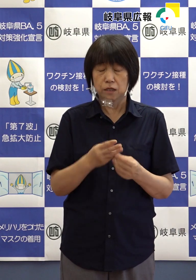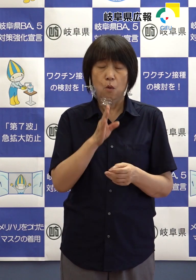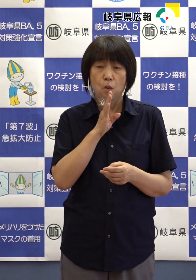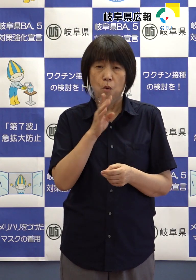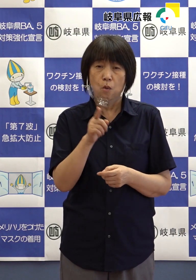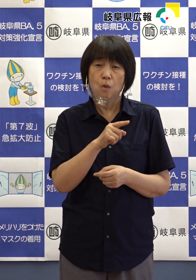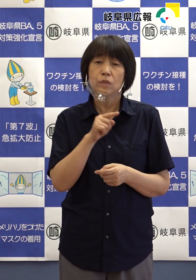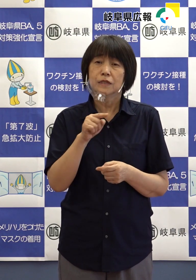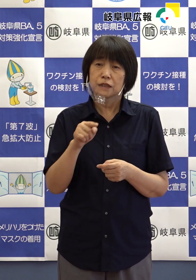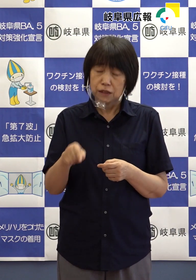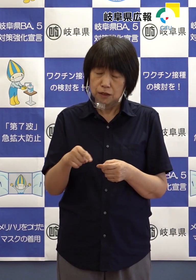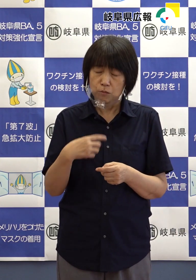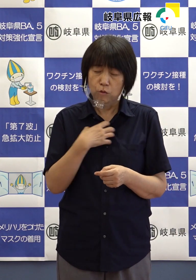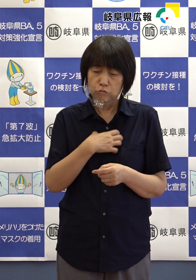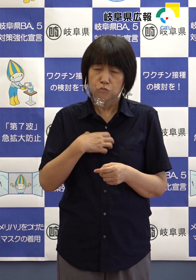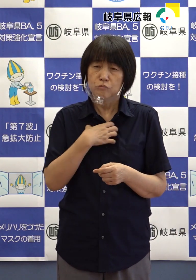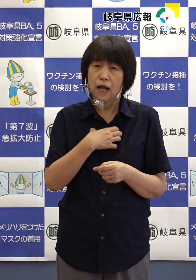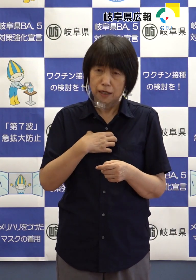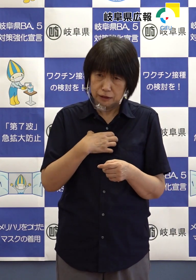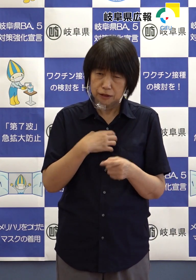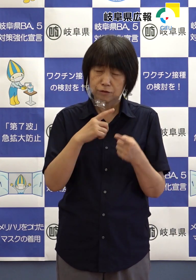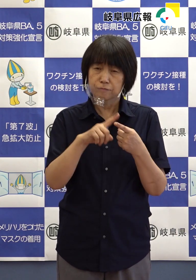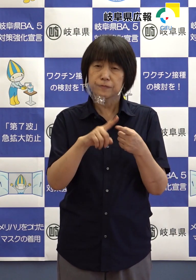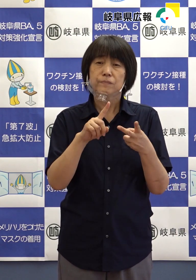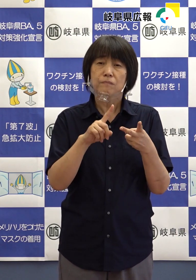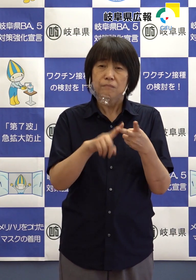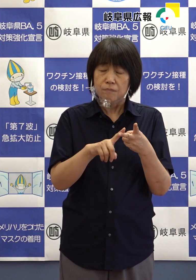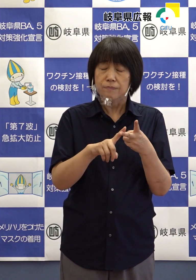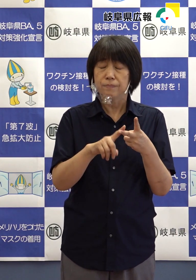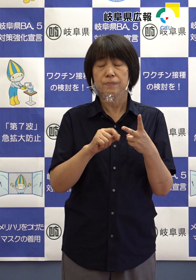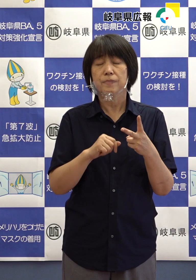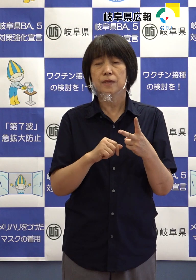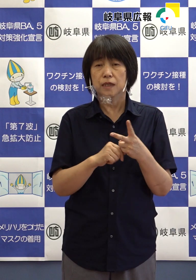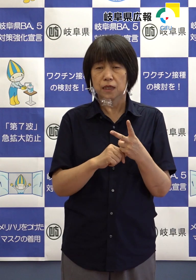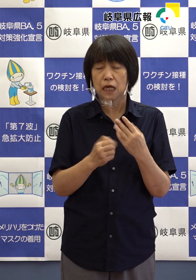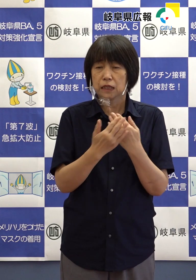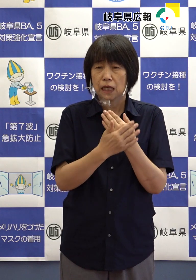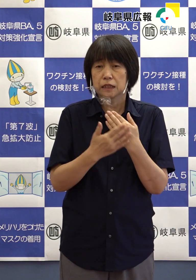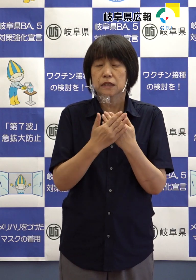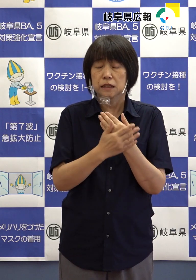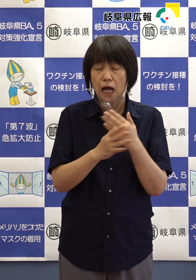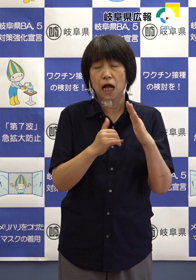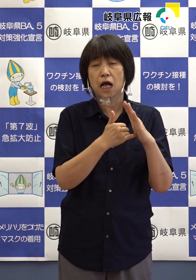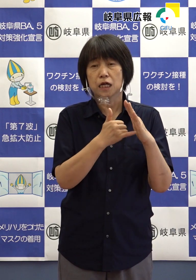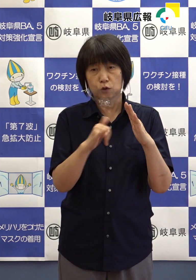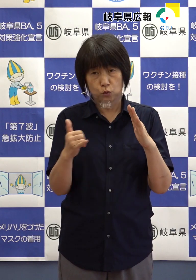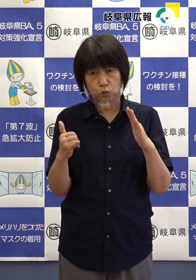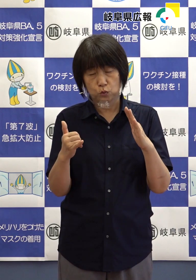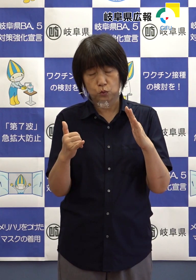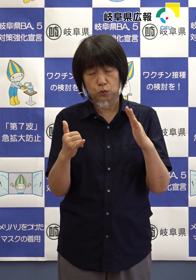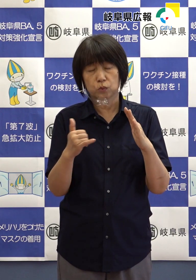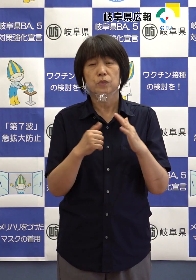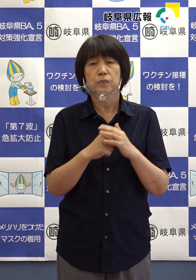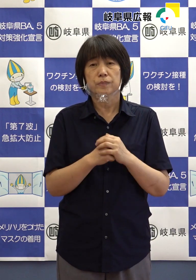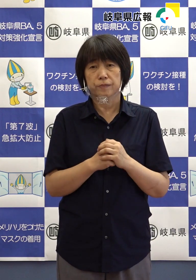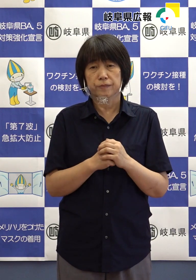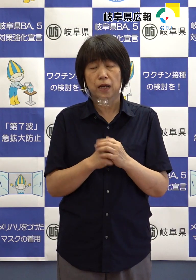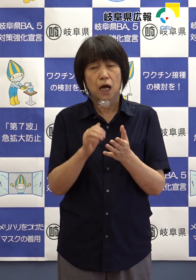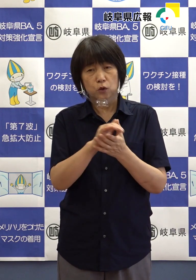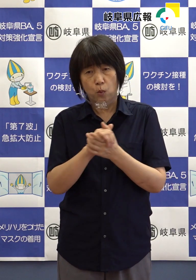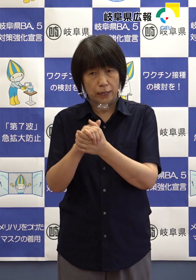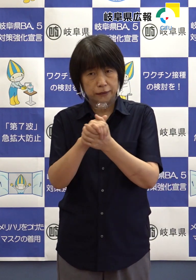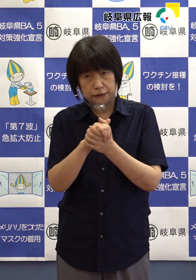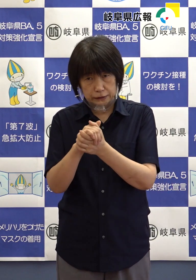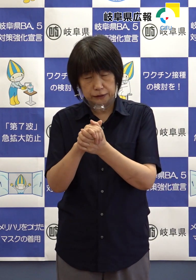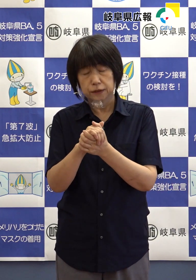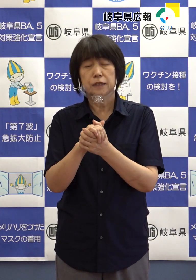の辛さもありますけれども同時にまたあのお大事なご家族とかnew 人とか